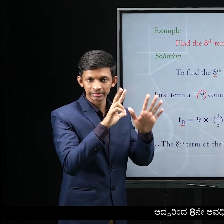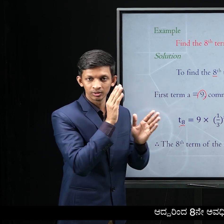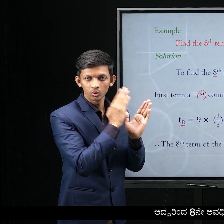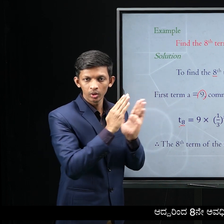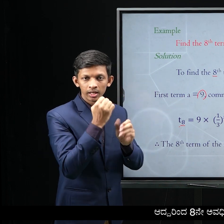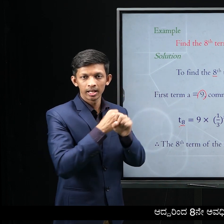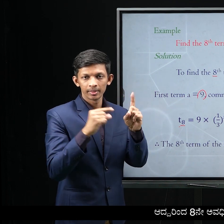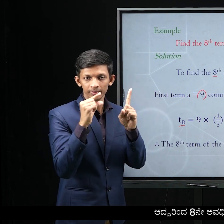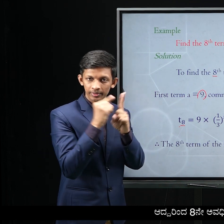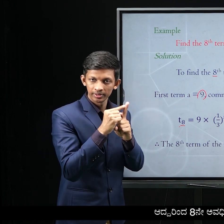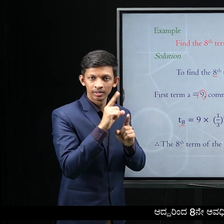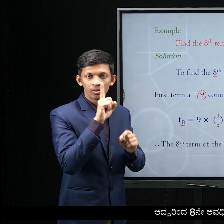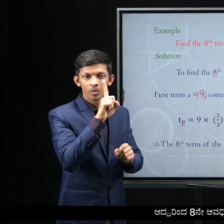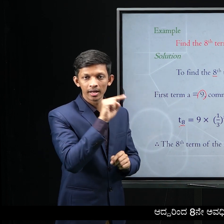ಆದ್ದರಿಂದ 8ನೇ ಅವಧಿ GPಯನ್ನು